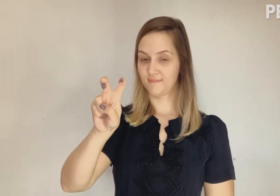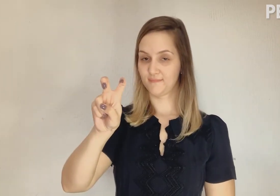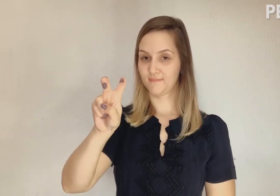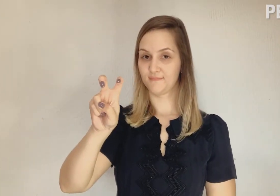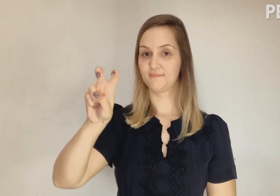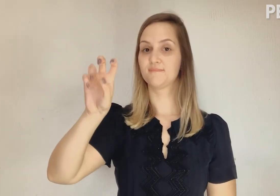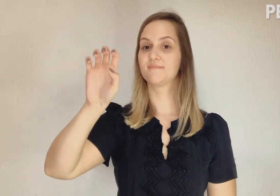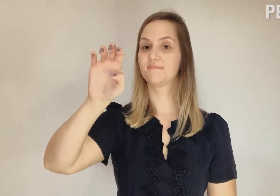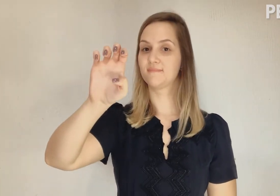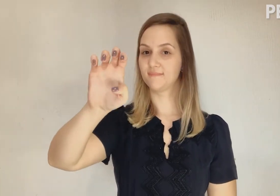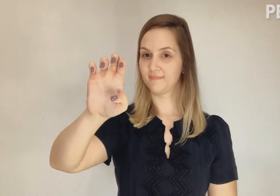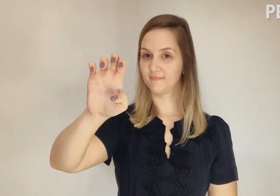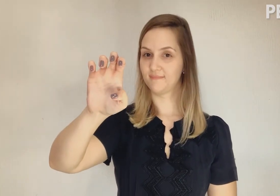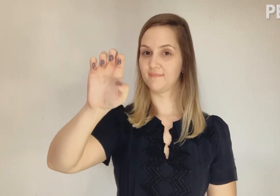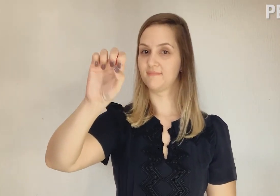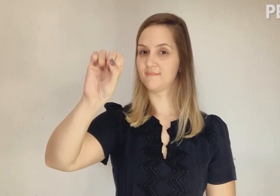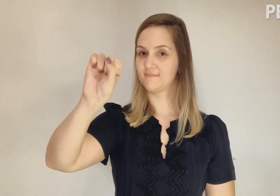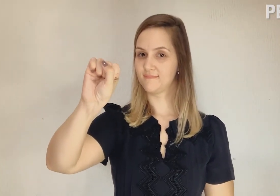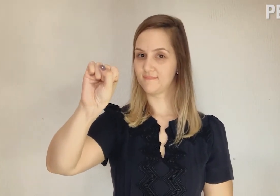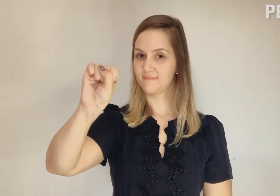número 5,